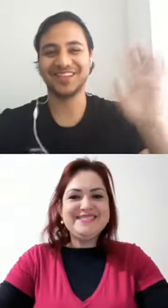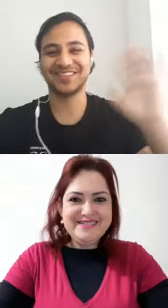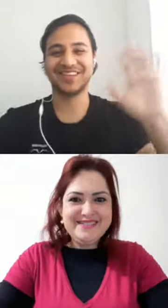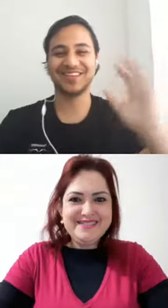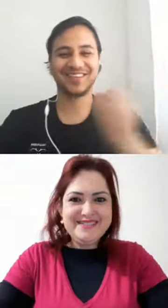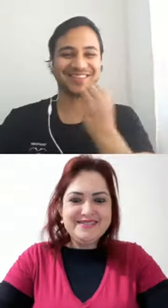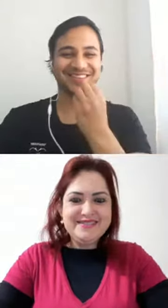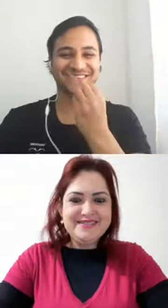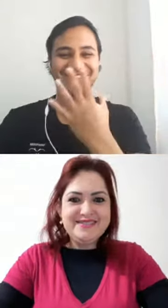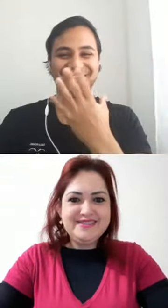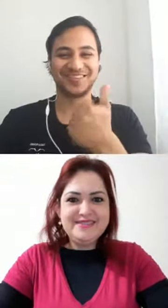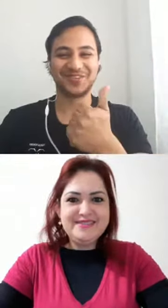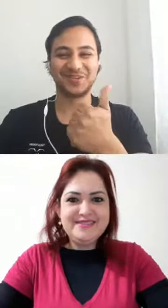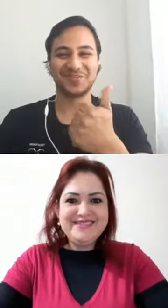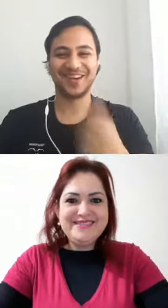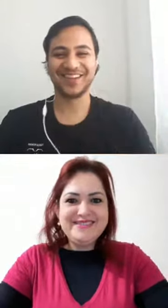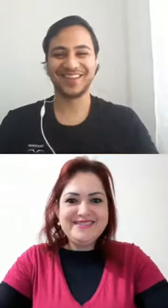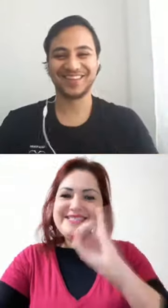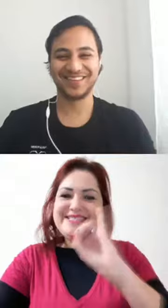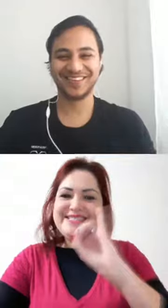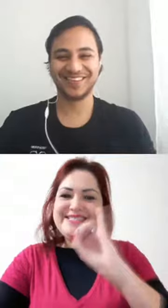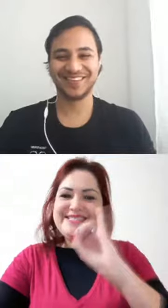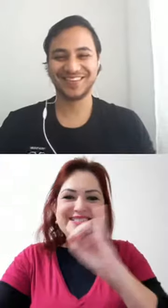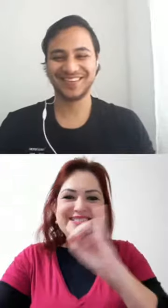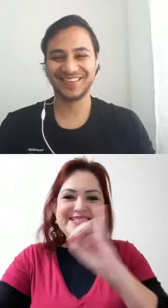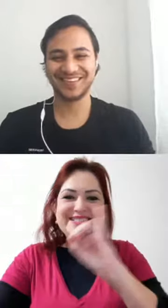Olá, Jana. Tudo bem?